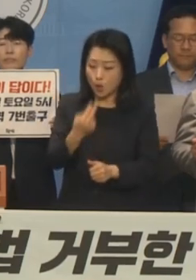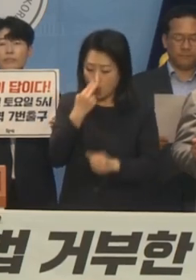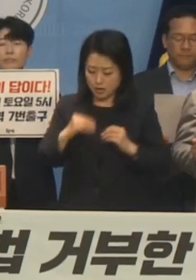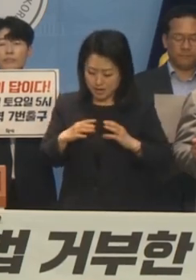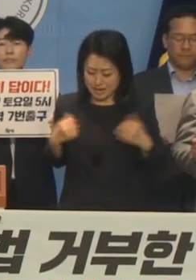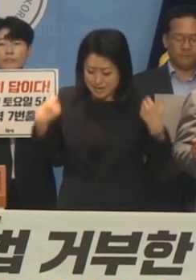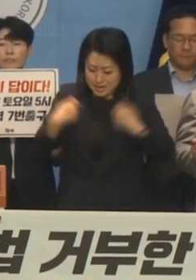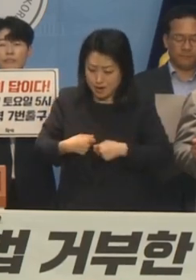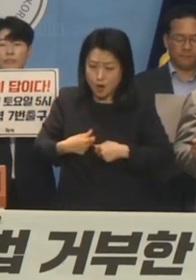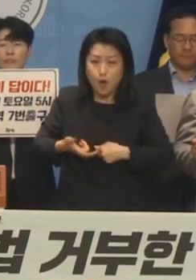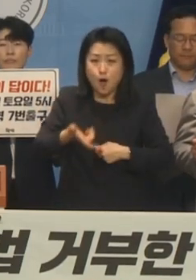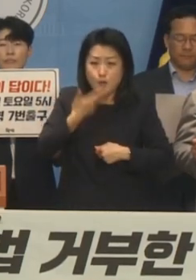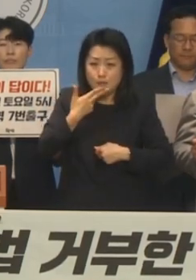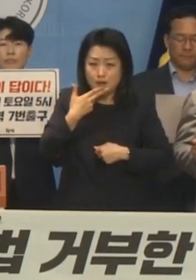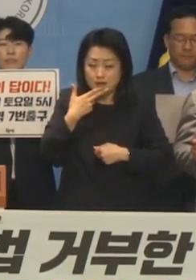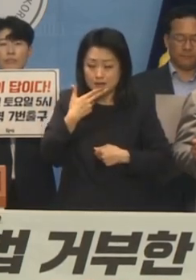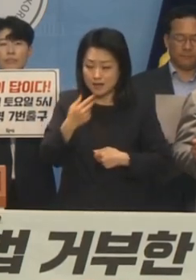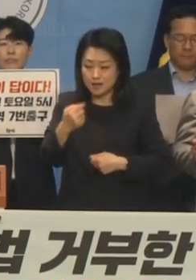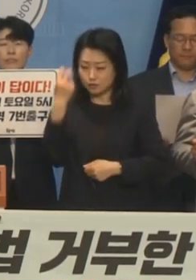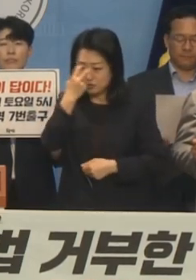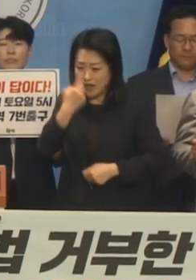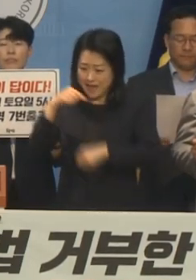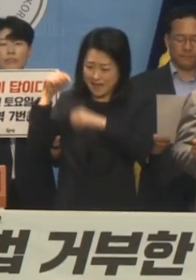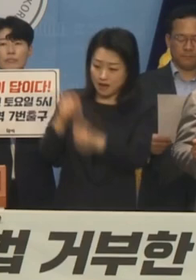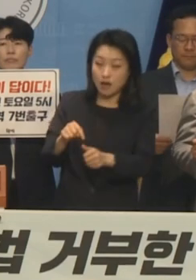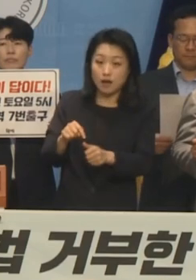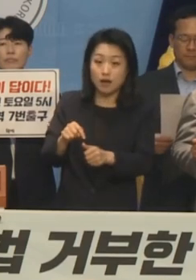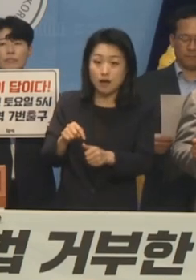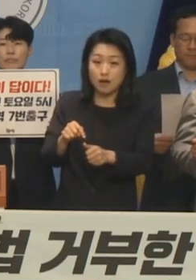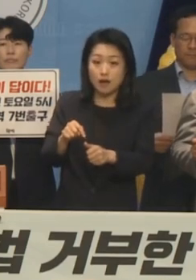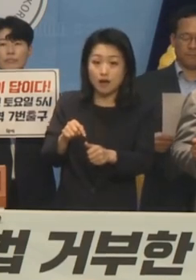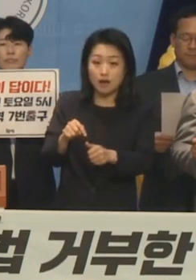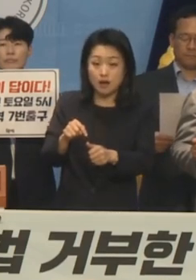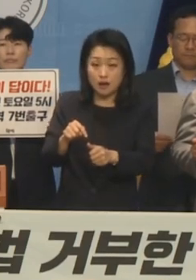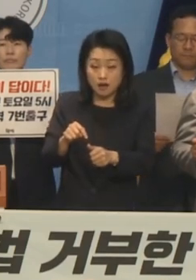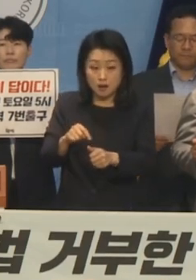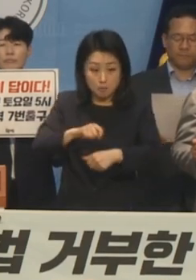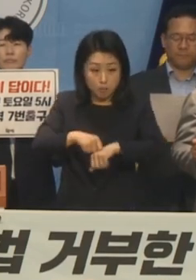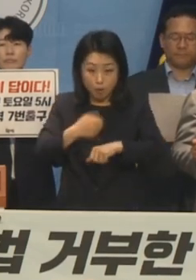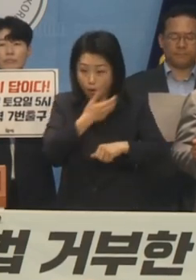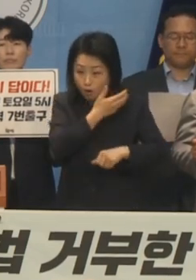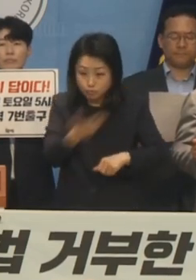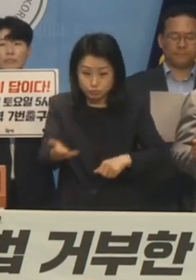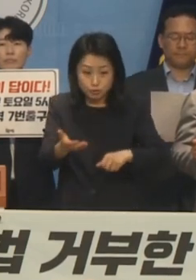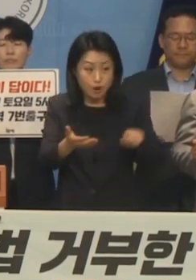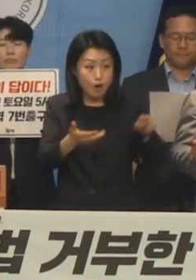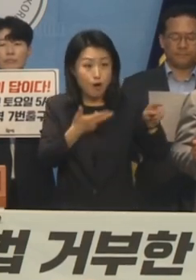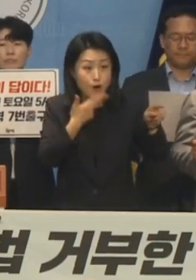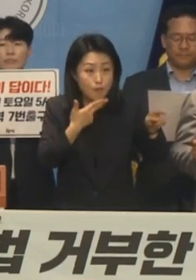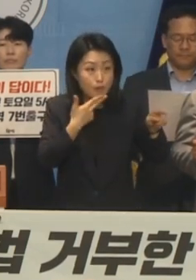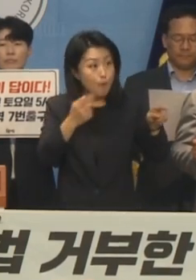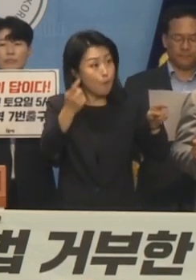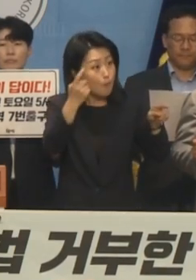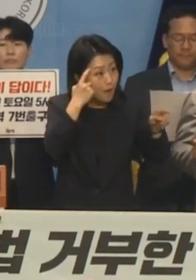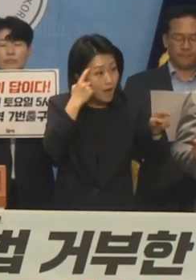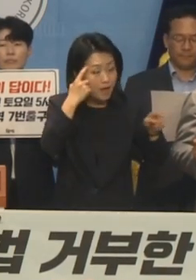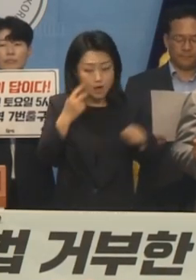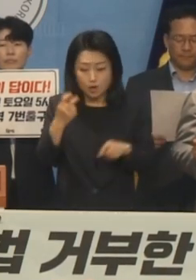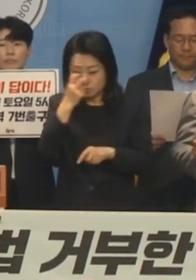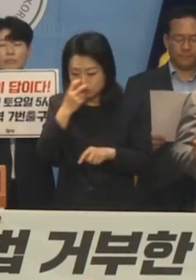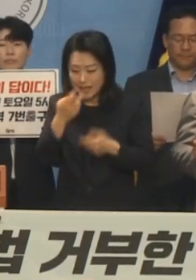하나 없이 투입시켰지만 아무런 처벌도 받지 않았다. 국가의